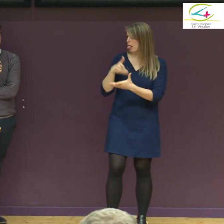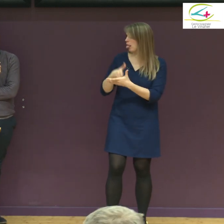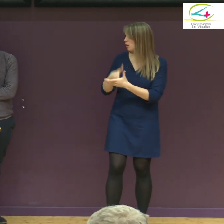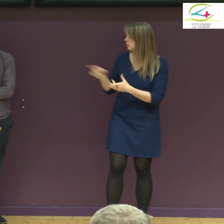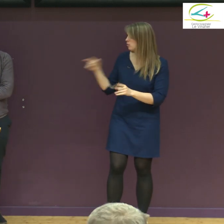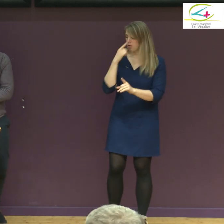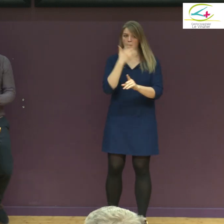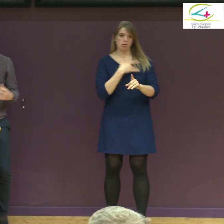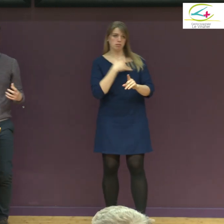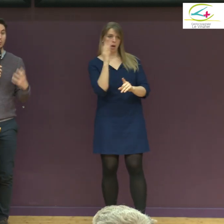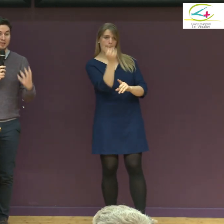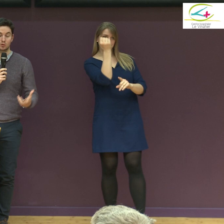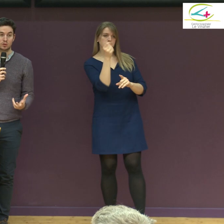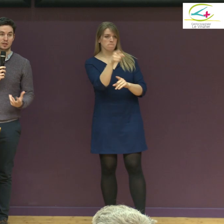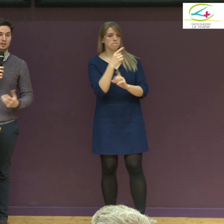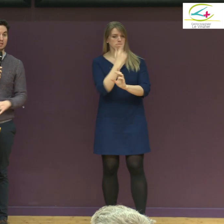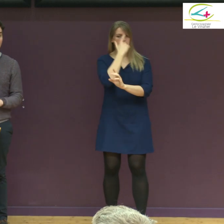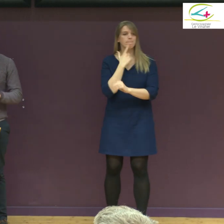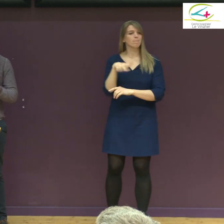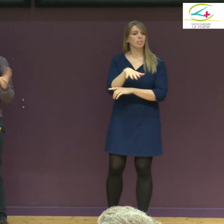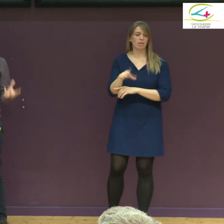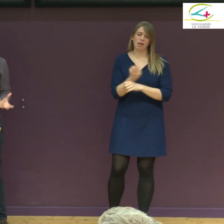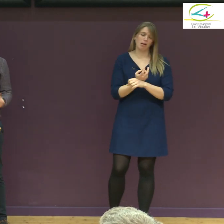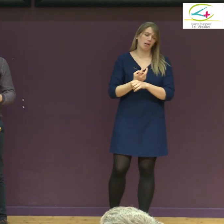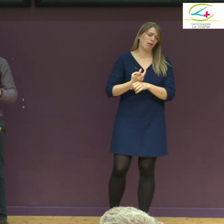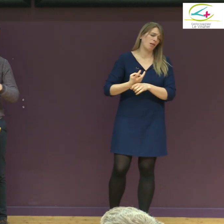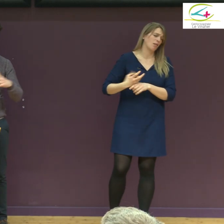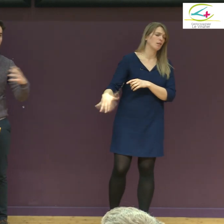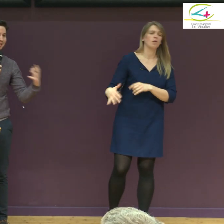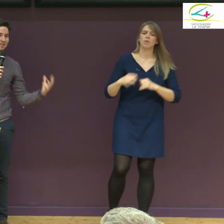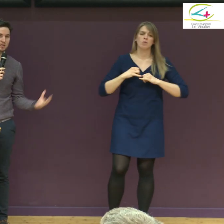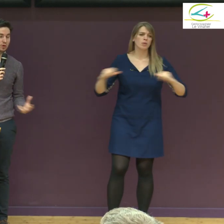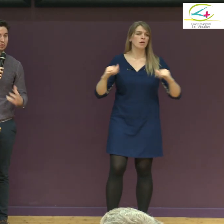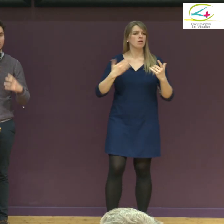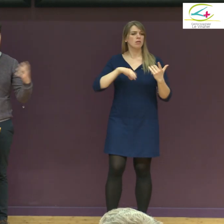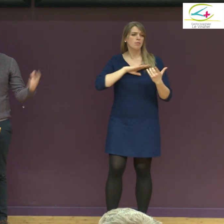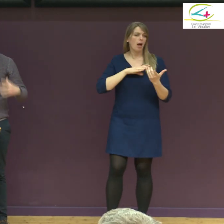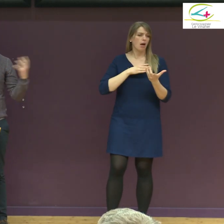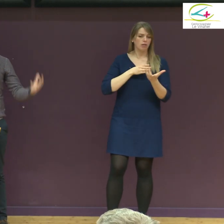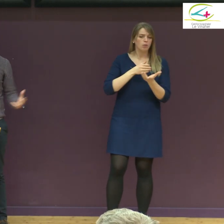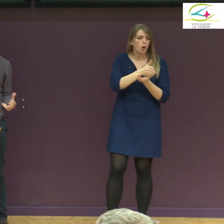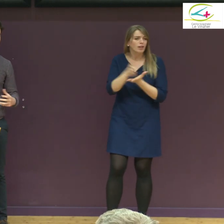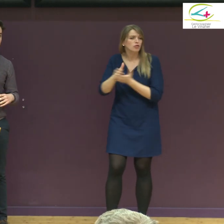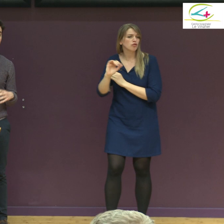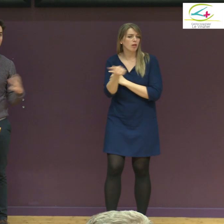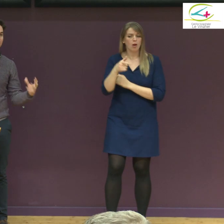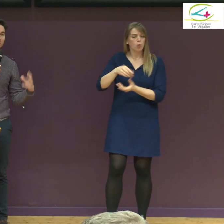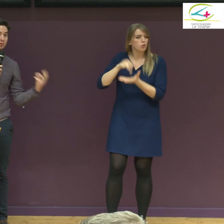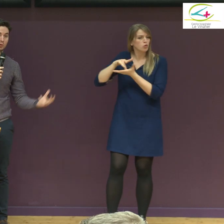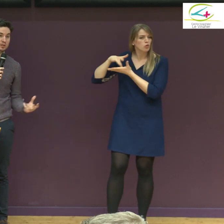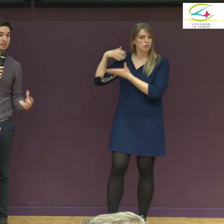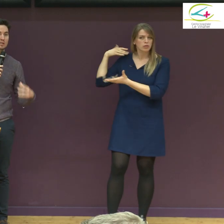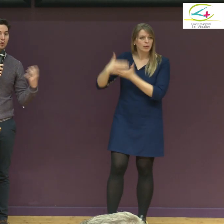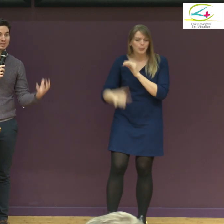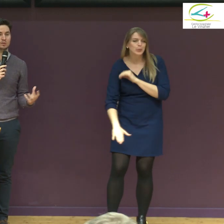C'est très intéressant ce que vous dites, c'est une population qui est très à risque pour plein de raisons, du fait des trajectoires, du fait de ce qu'ils ont pu vivre déjà